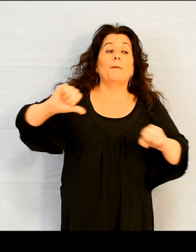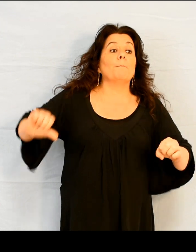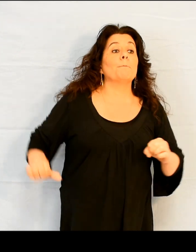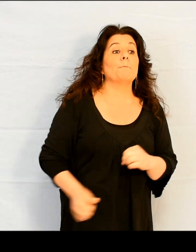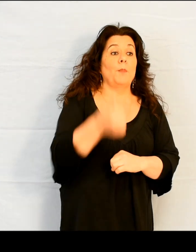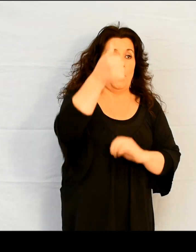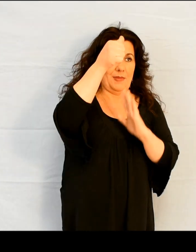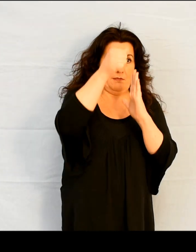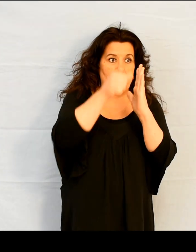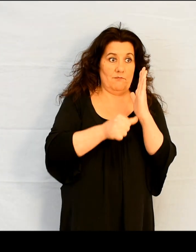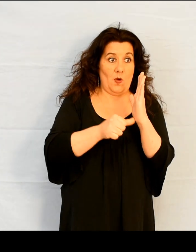l'année.